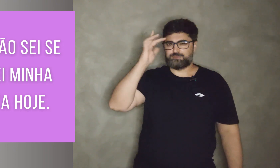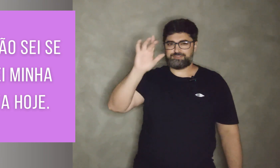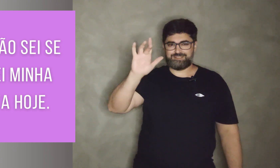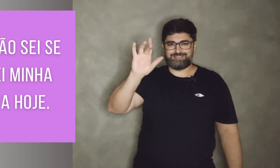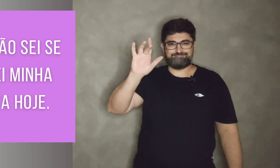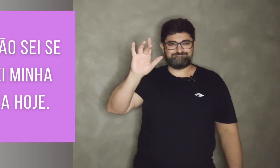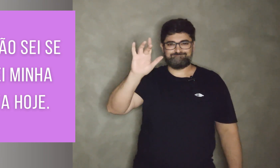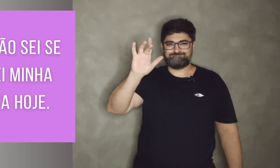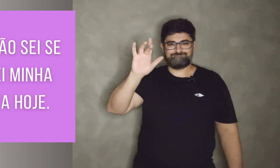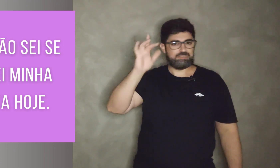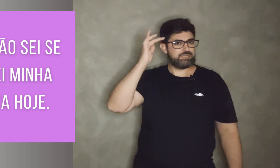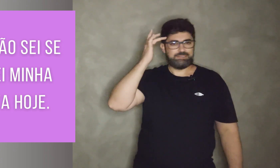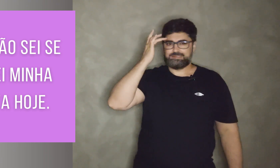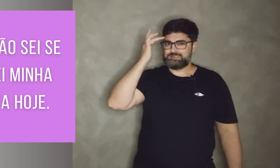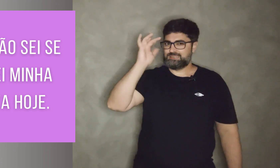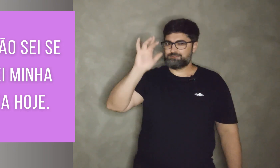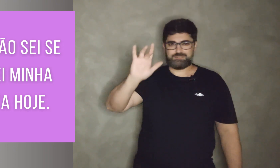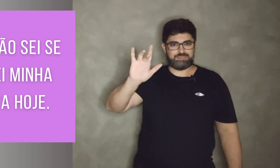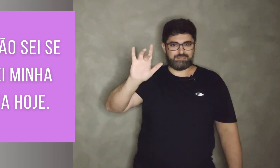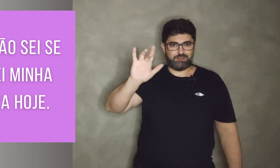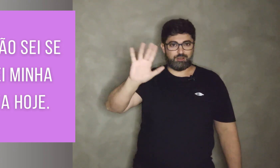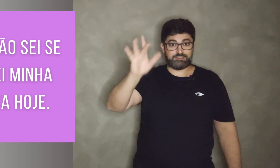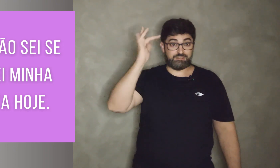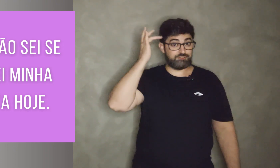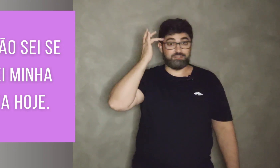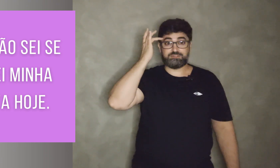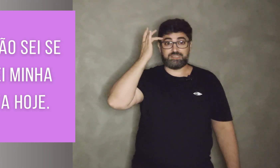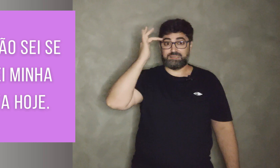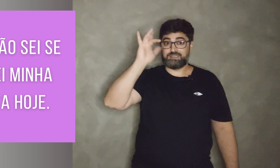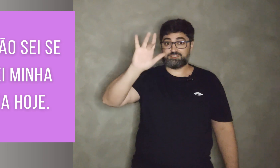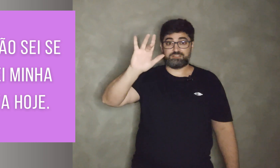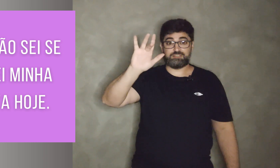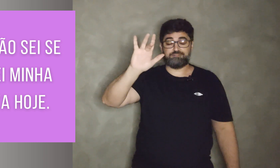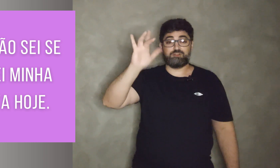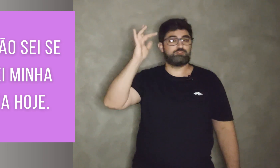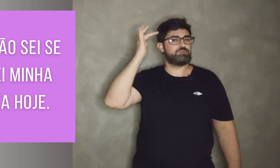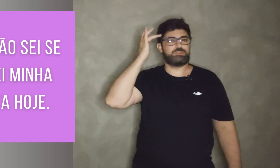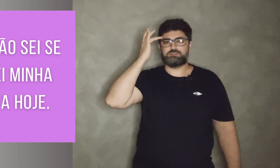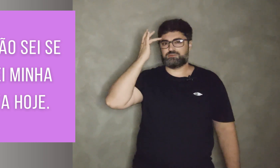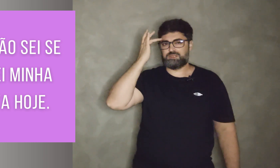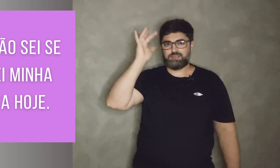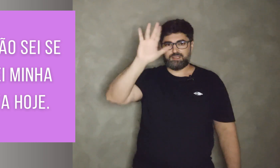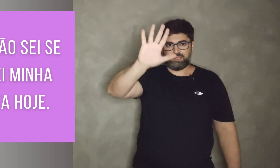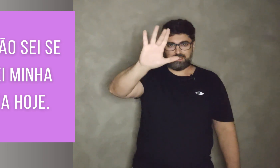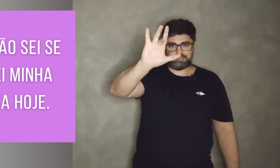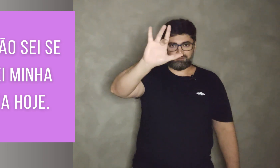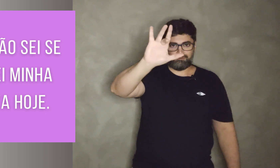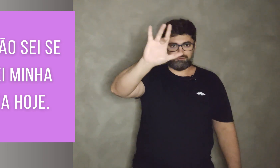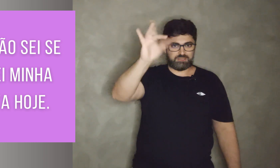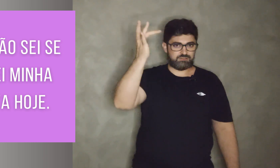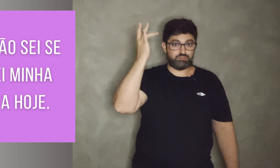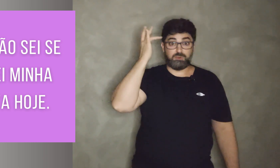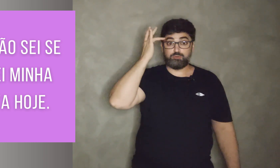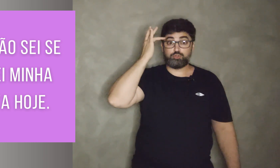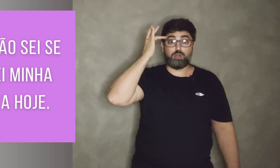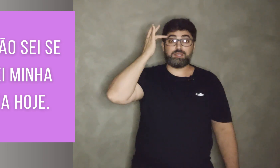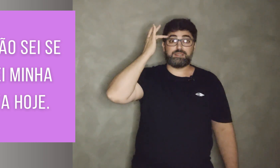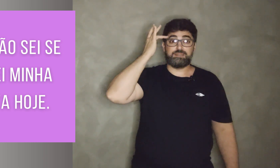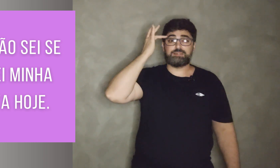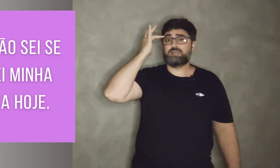não sei. Não sei. Ó, sinal de não sei, né? A gente já falou sobre isso, né? Essa configuração de mão, toca aqui na